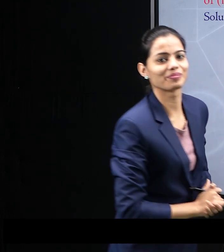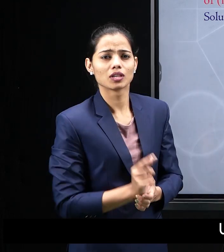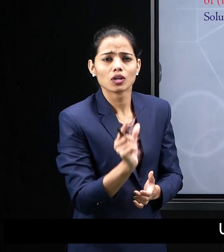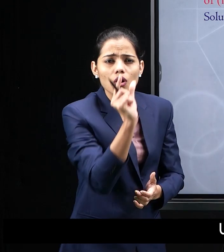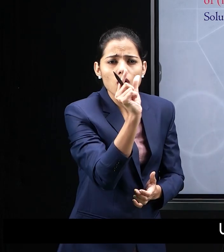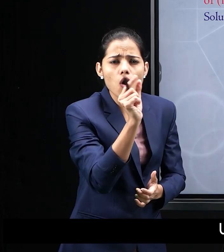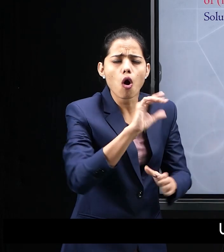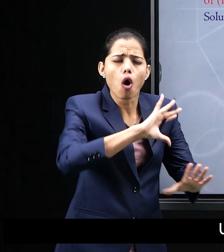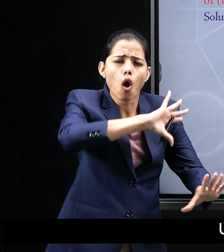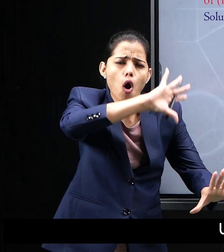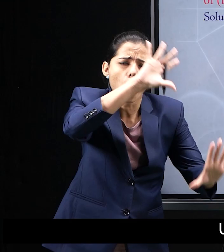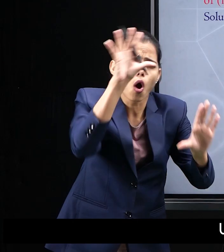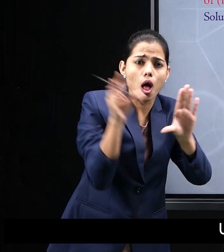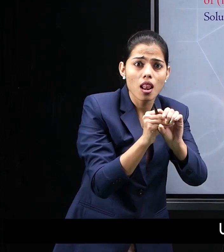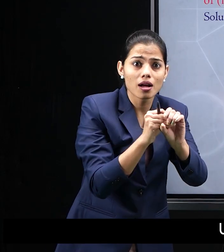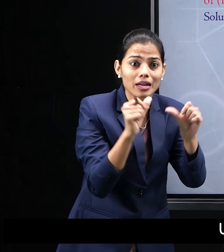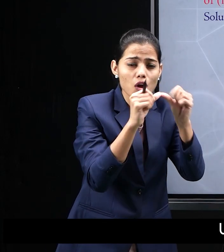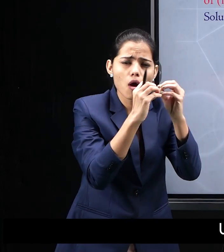U is equals to A, B, C, D, E, G, I, O, U.